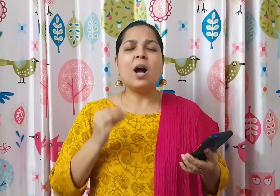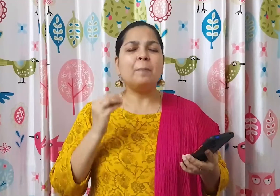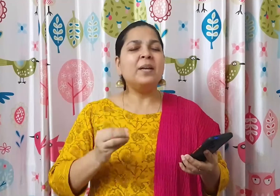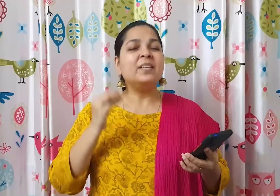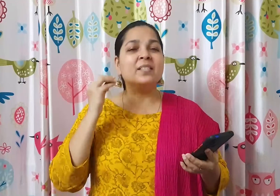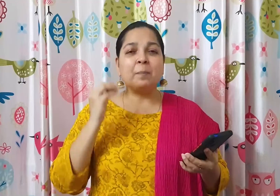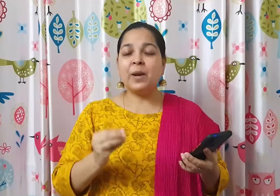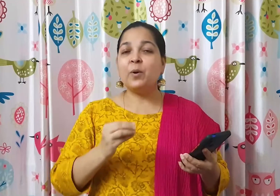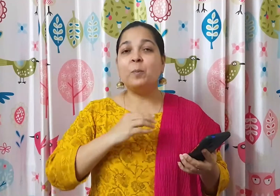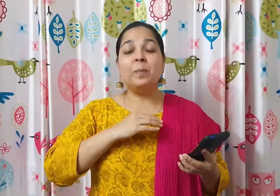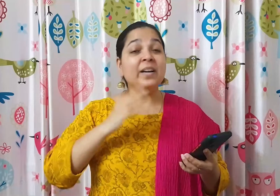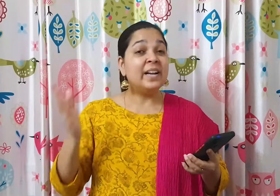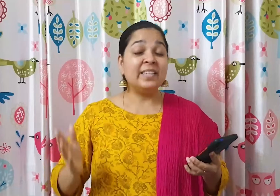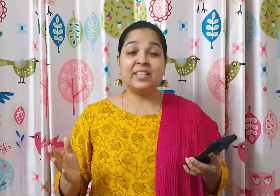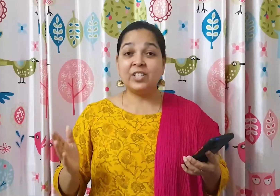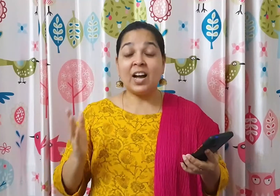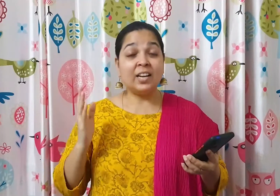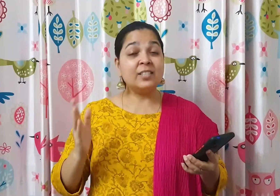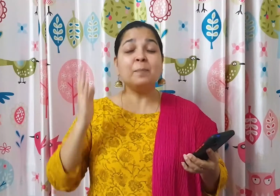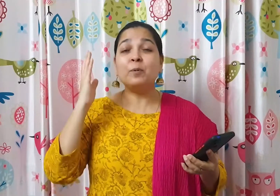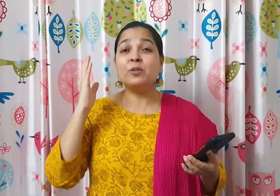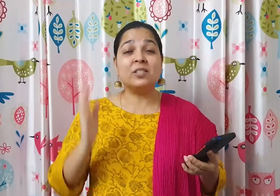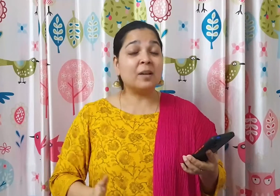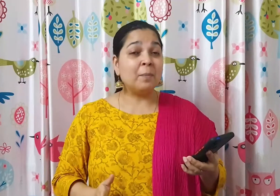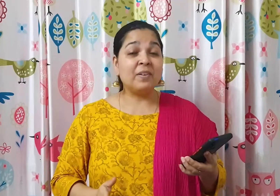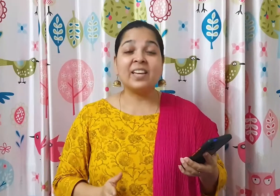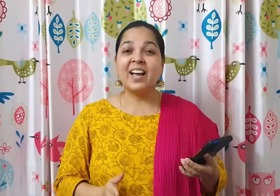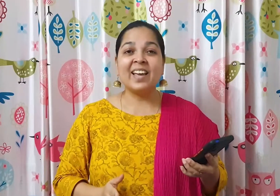আপুনি চাওক, আপুনি পূৰণ